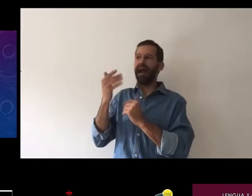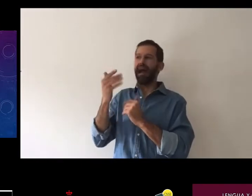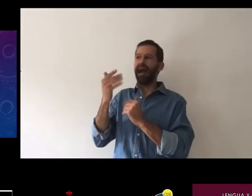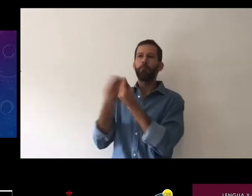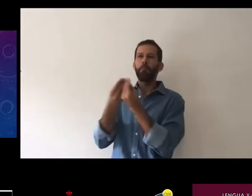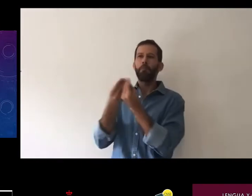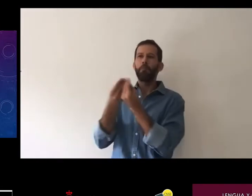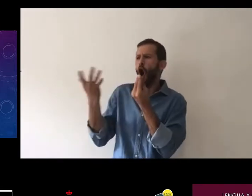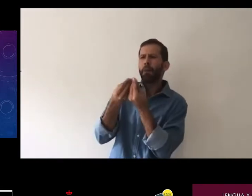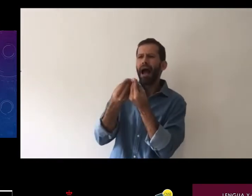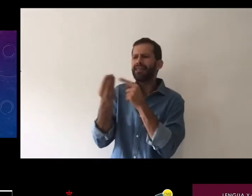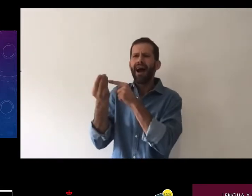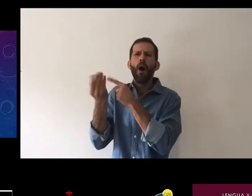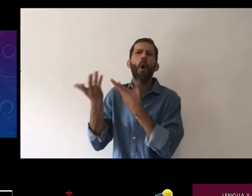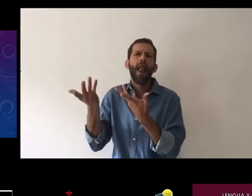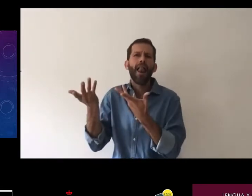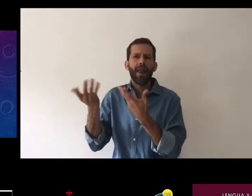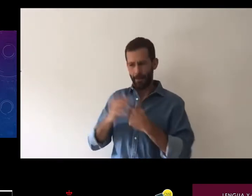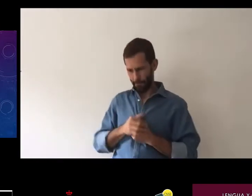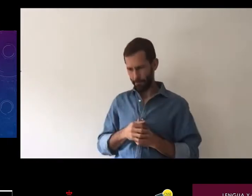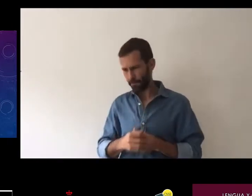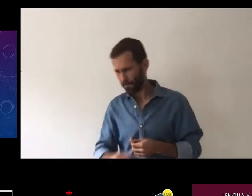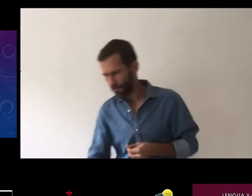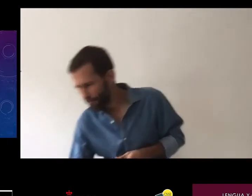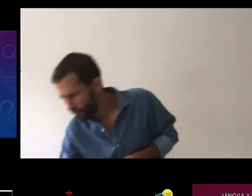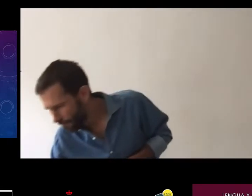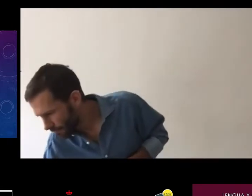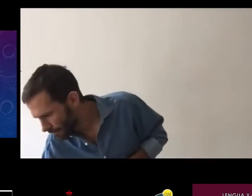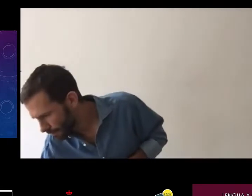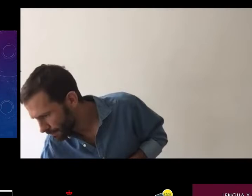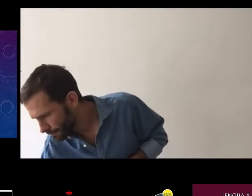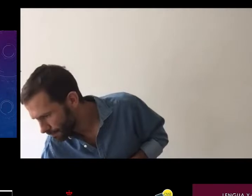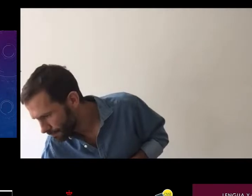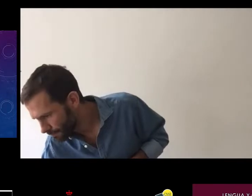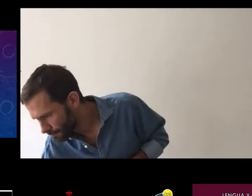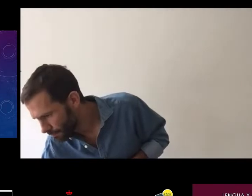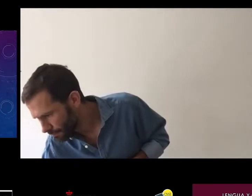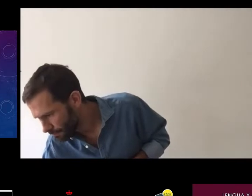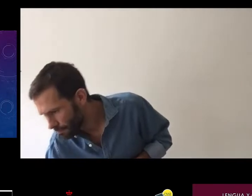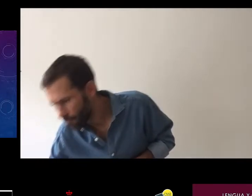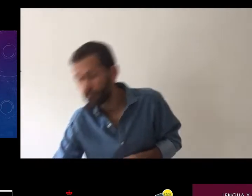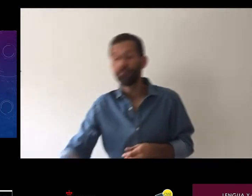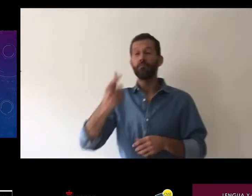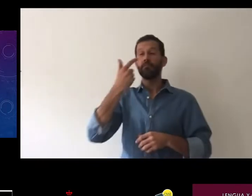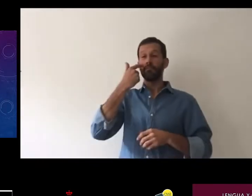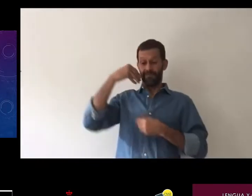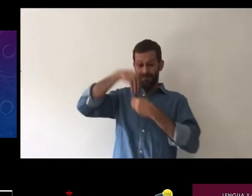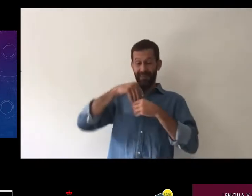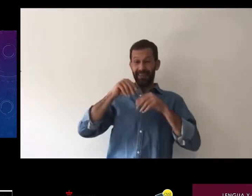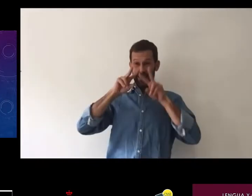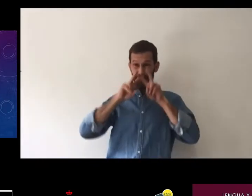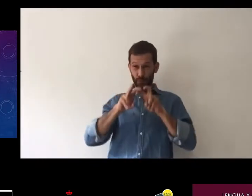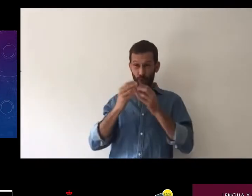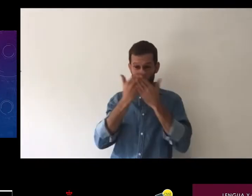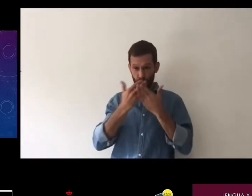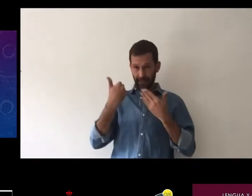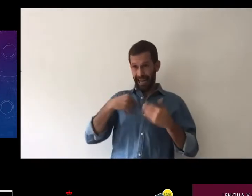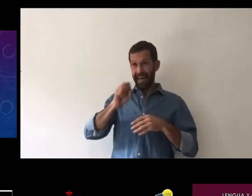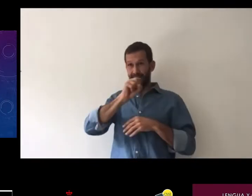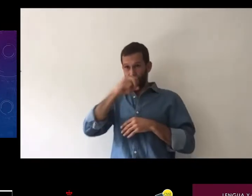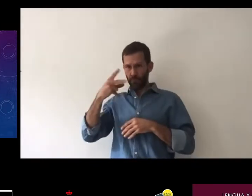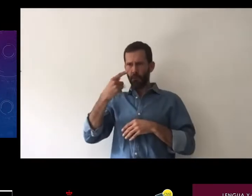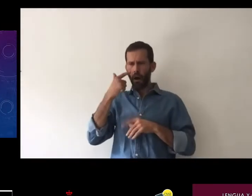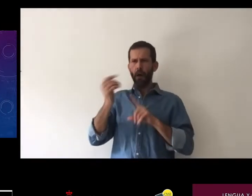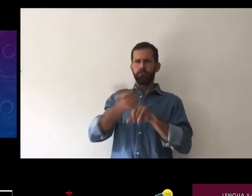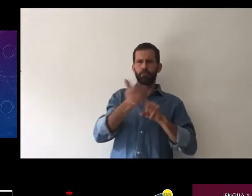Según ese nivel de recuerdo, se demostraba que el acompañamiento de un tercer elemento funcionaba en mayor o menor